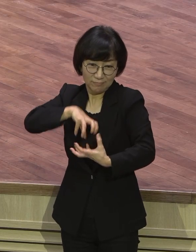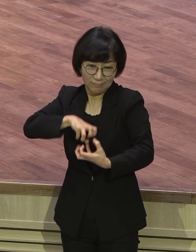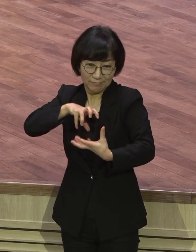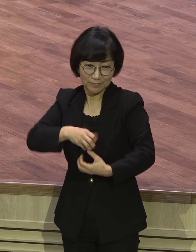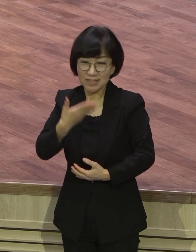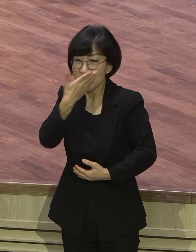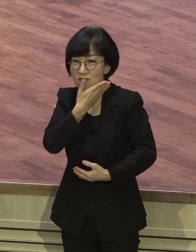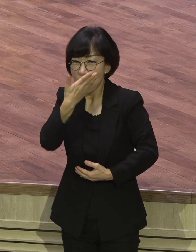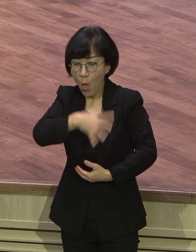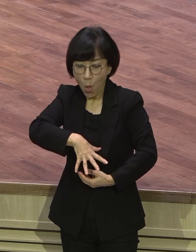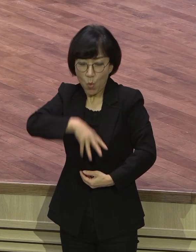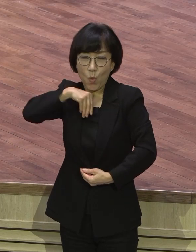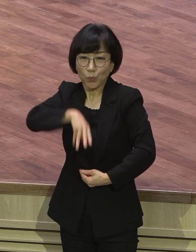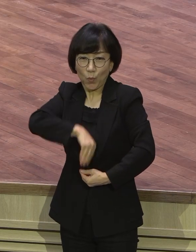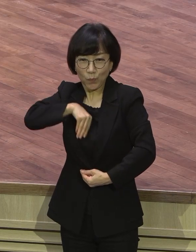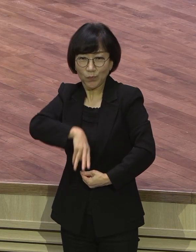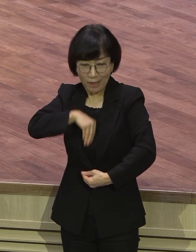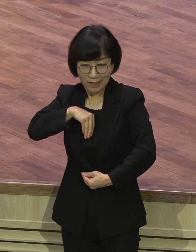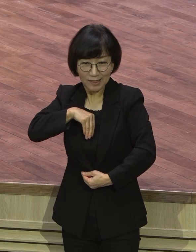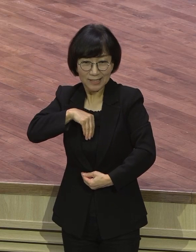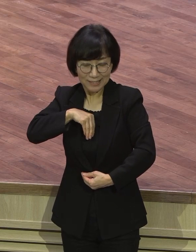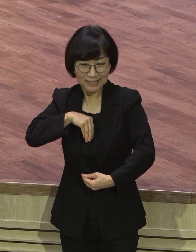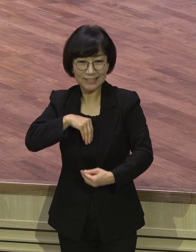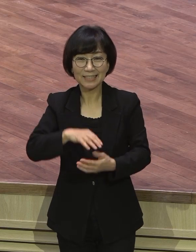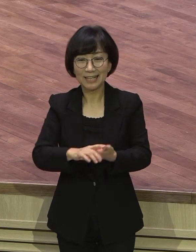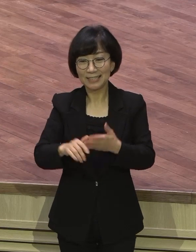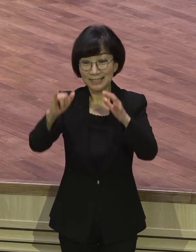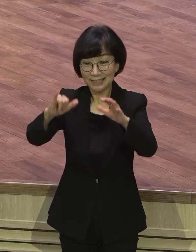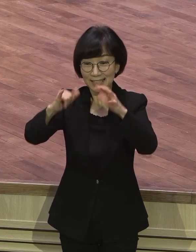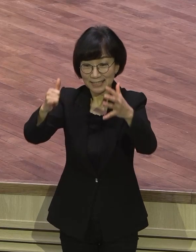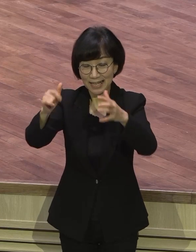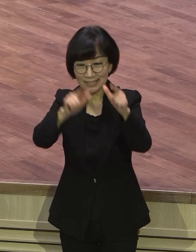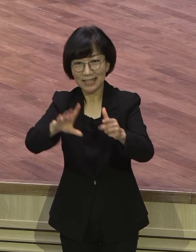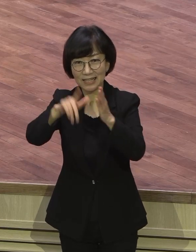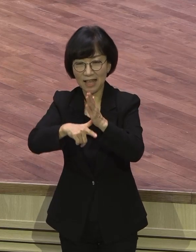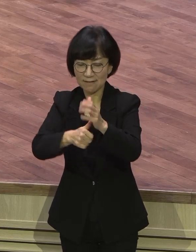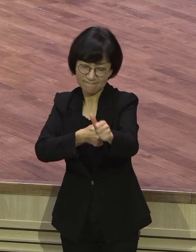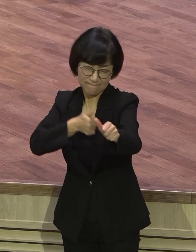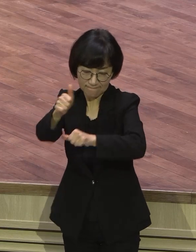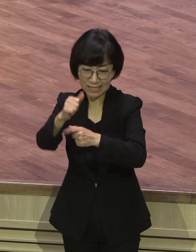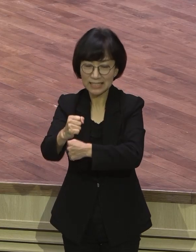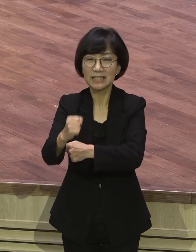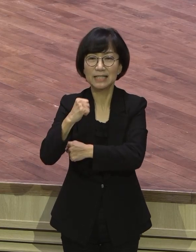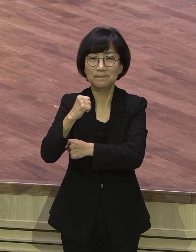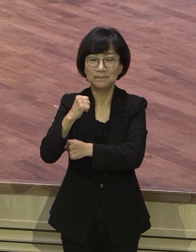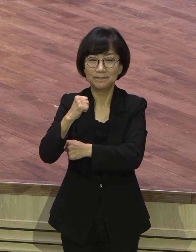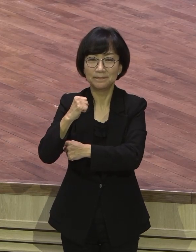되는 내 몸에 영양이 되는 세상 살아갈 이길 수 있는 힘을 주는 것이 하나의 말씀이라고